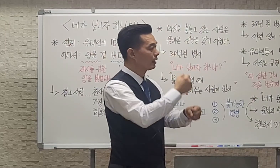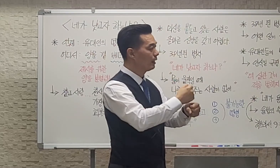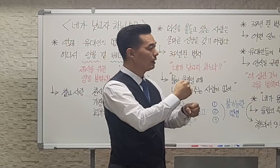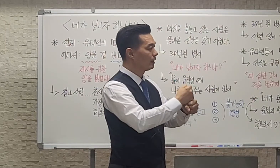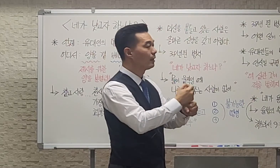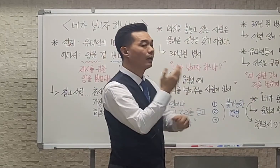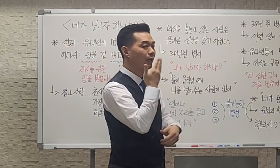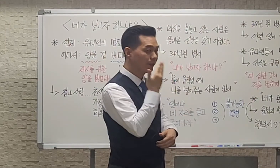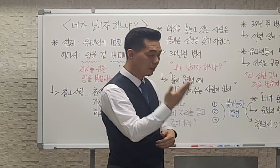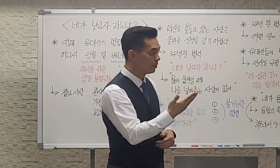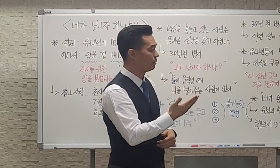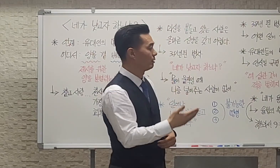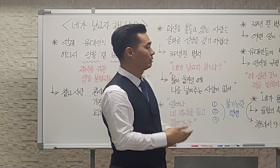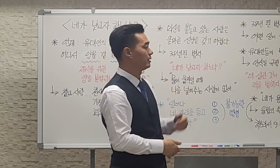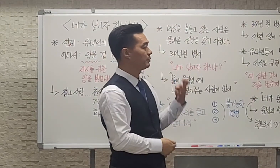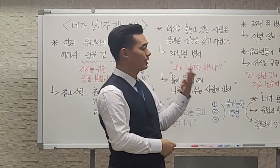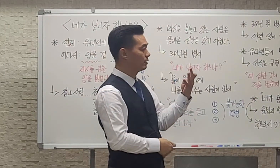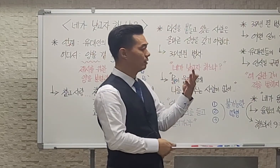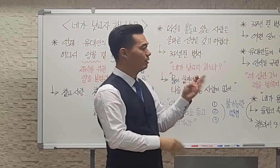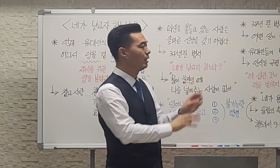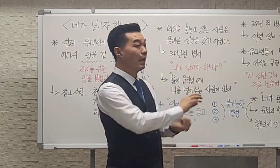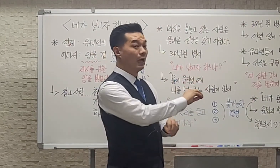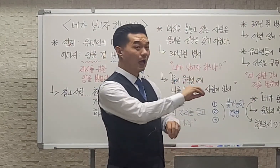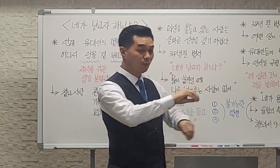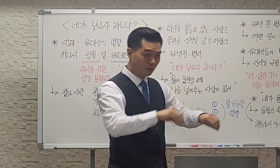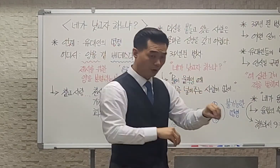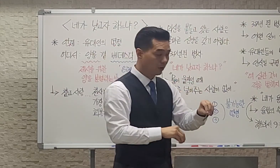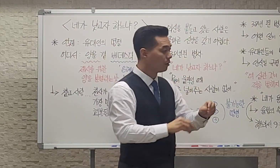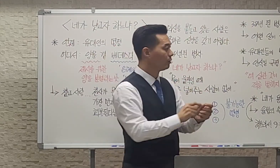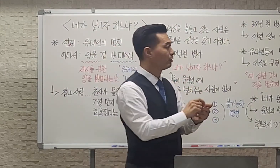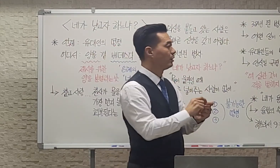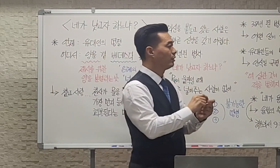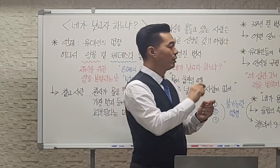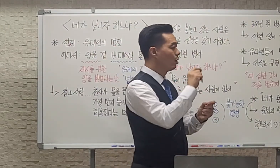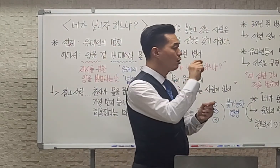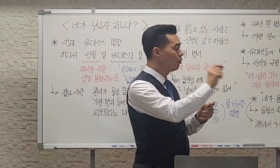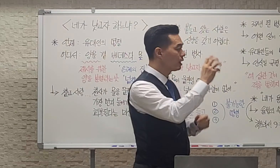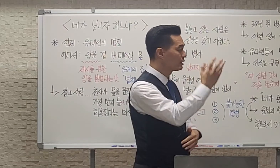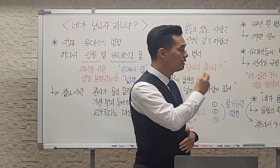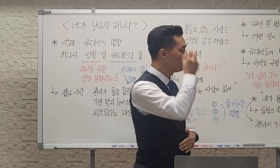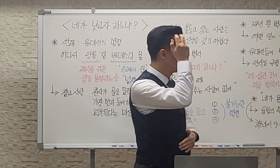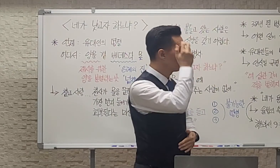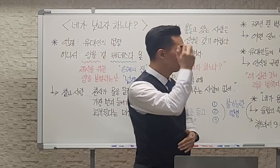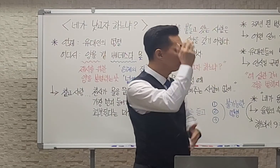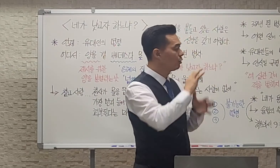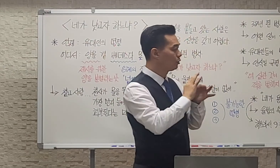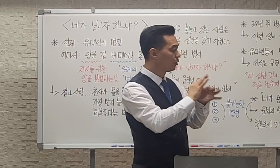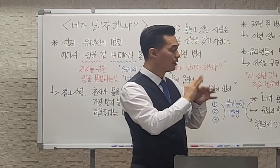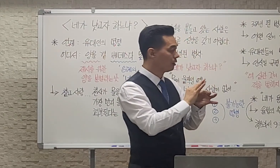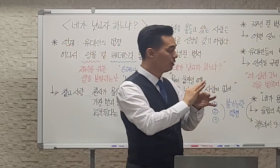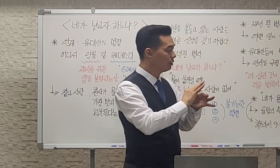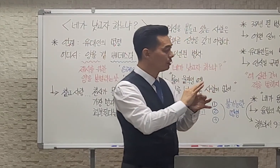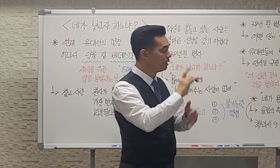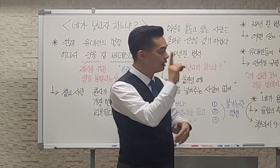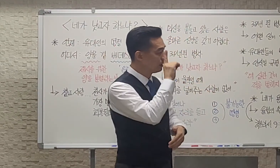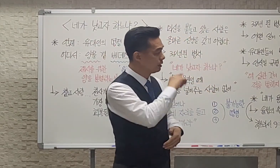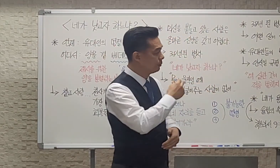거룩하게 한다며 14절 하물며 영원하신 성령을 통하여